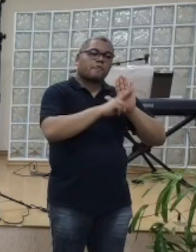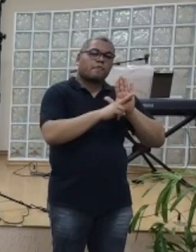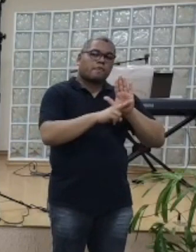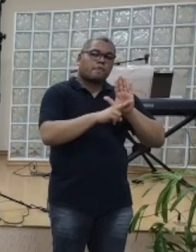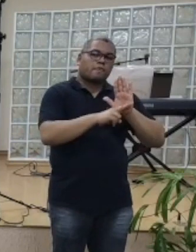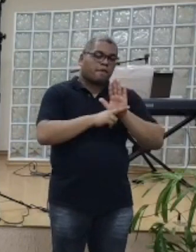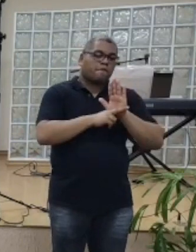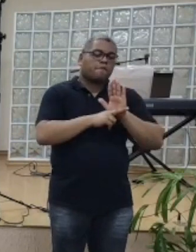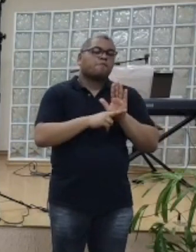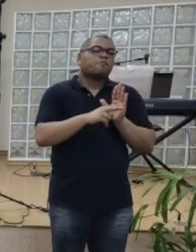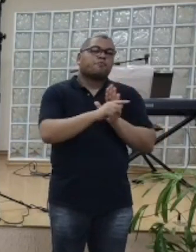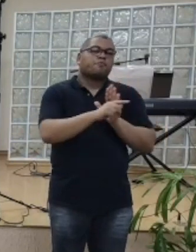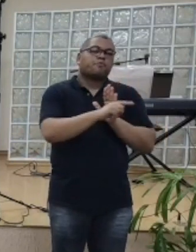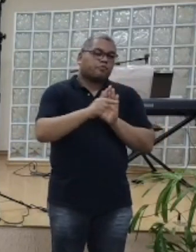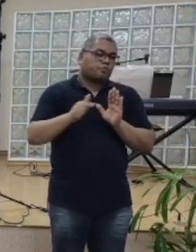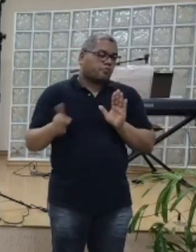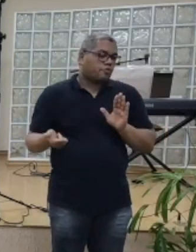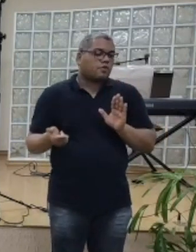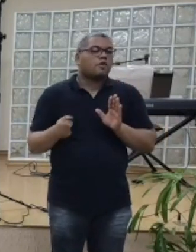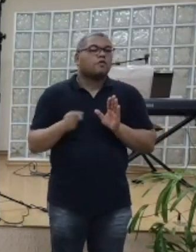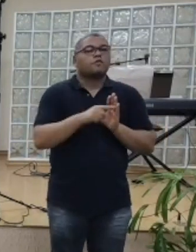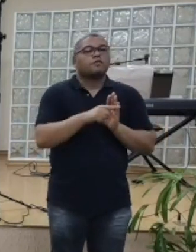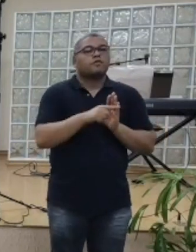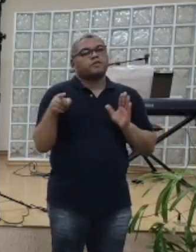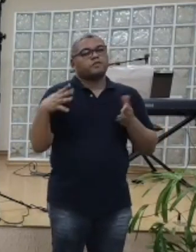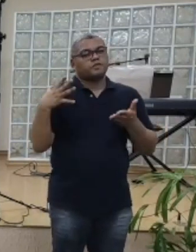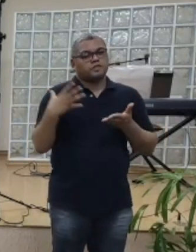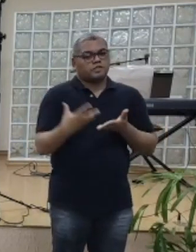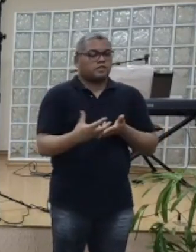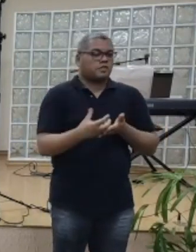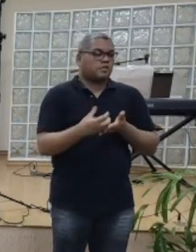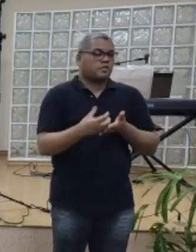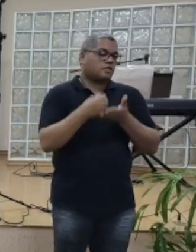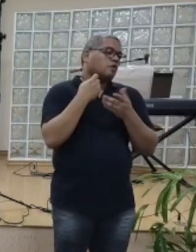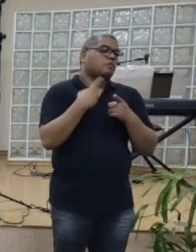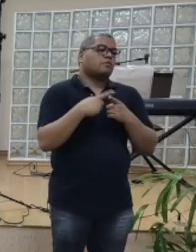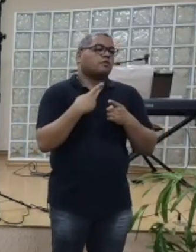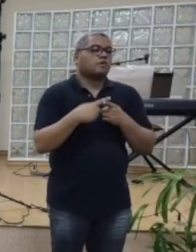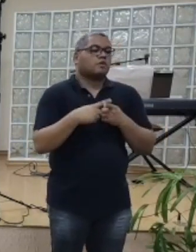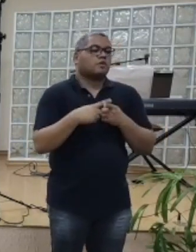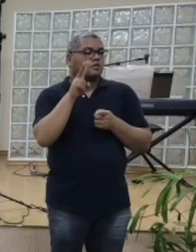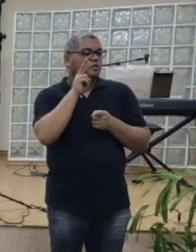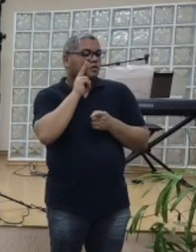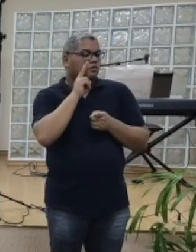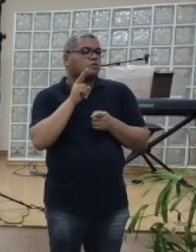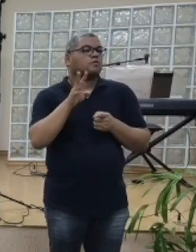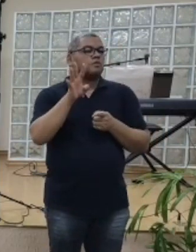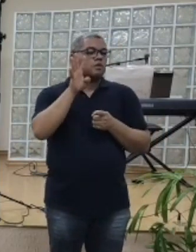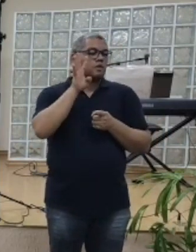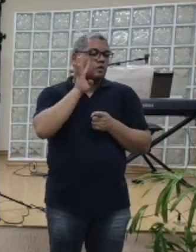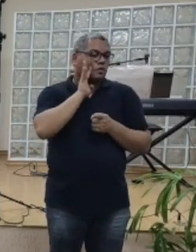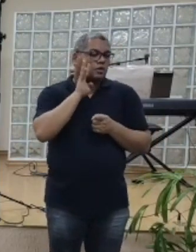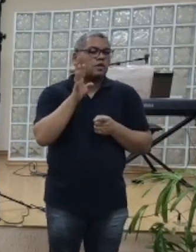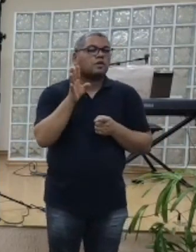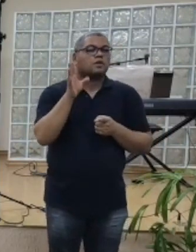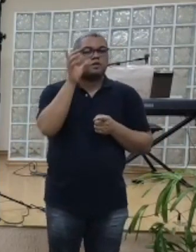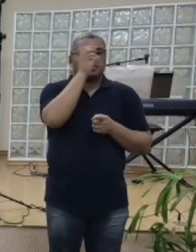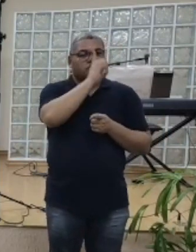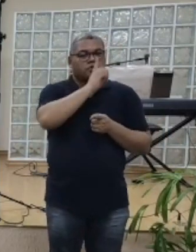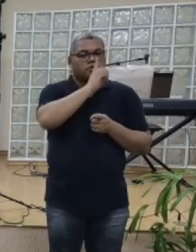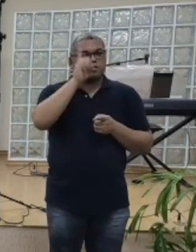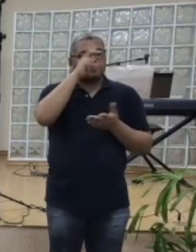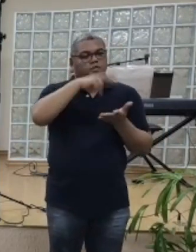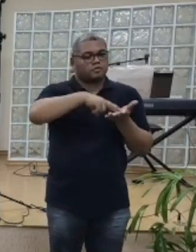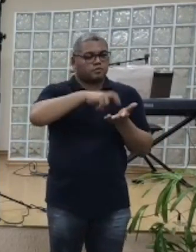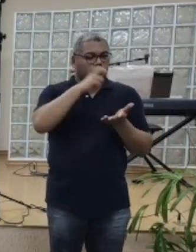céu, para o céu, você não é salvo porque você vem de segunda a quarta, domingo de manhã e domingo à noite. Não é esta a questão, não